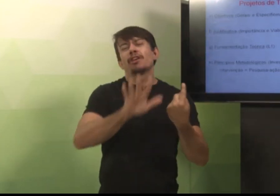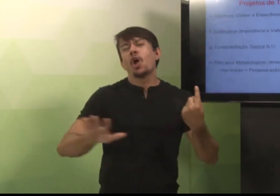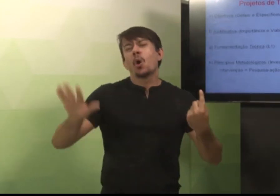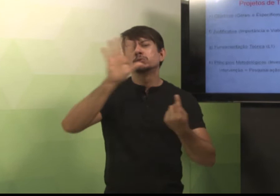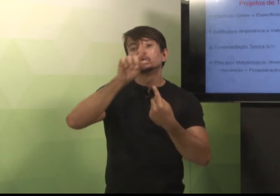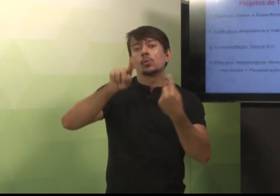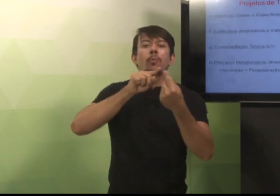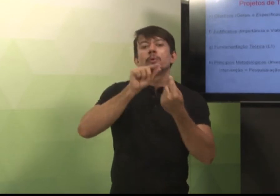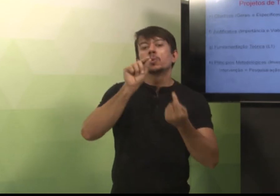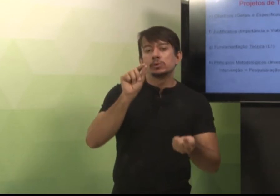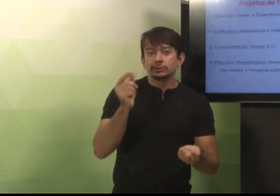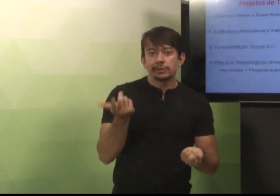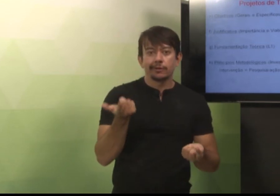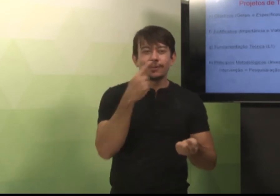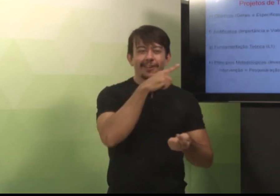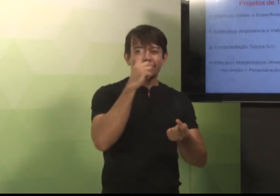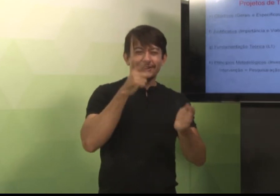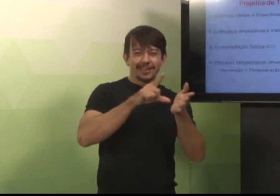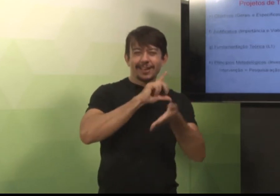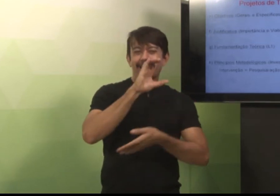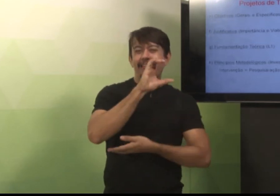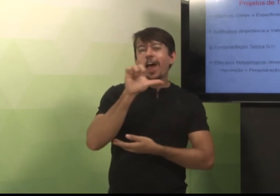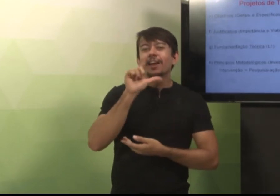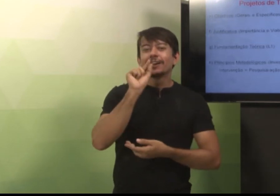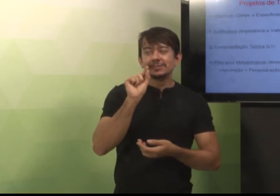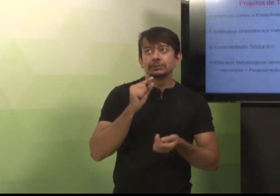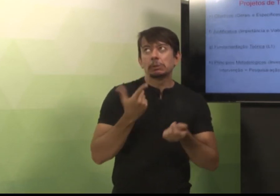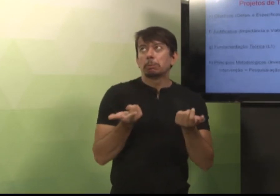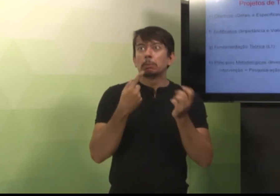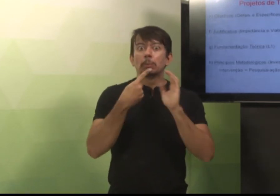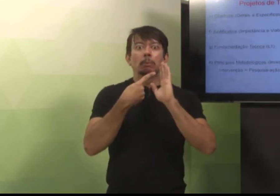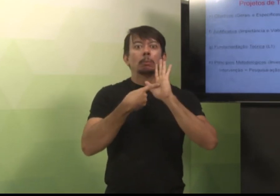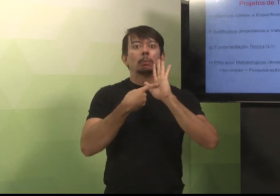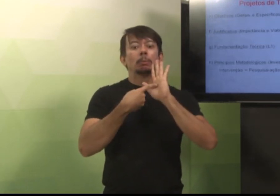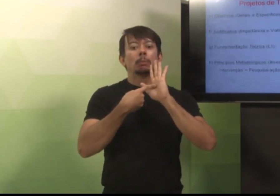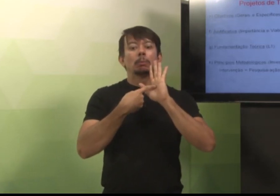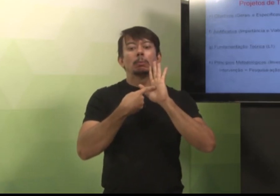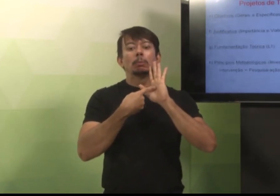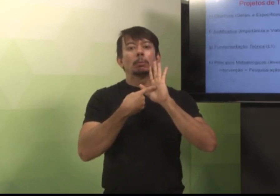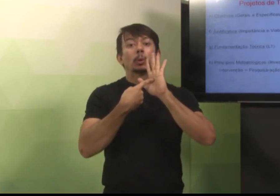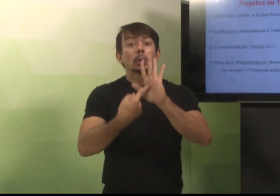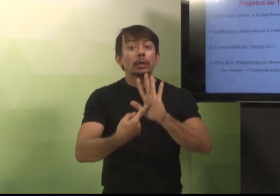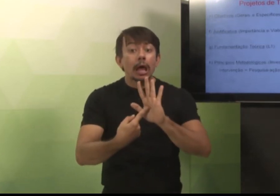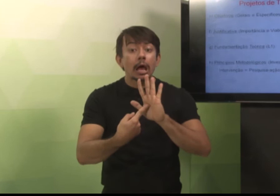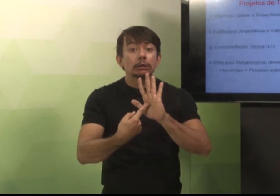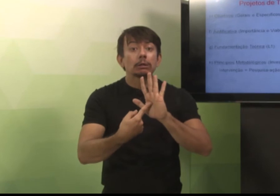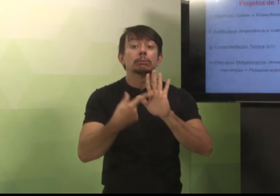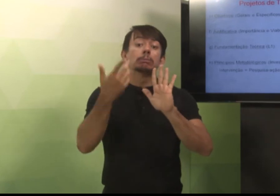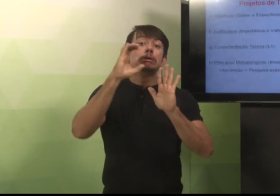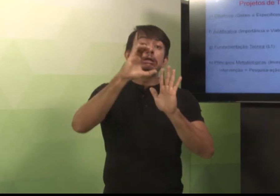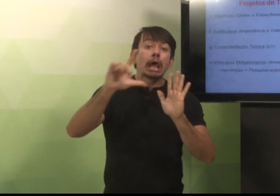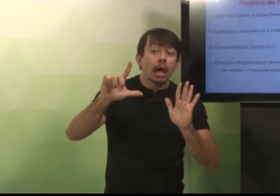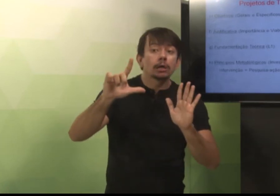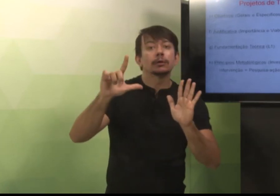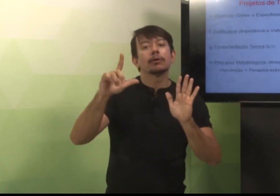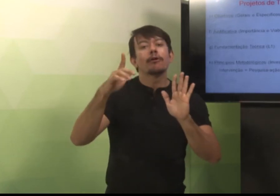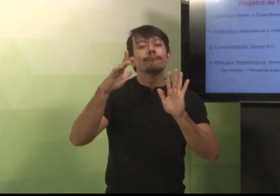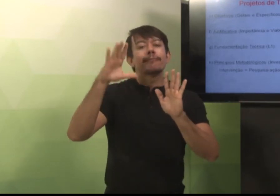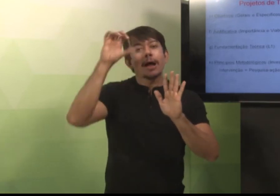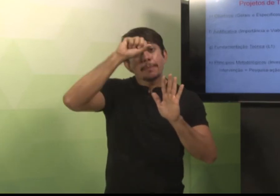Aqui temos o objetivo geral. Por exemplo, falamos anteriormente em classificadores. Então,